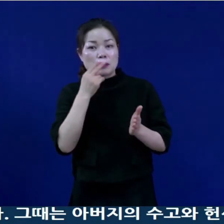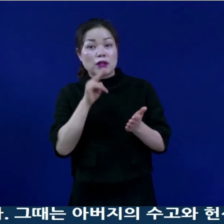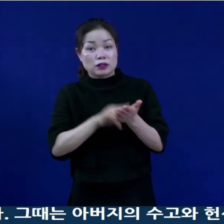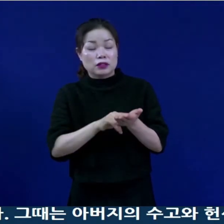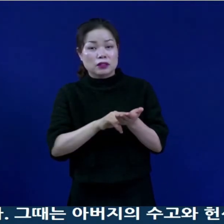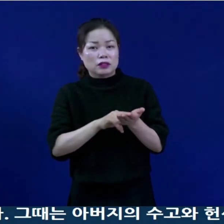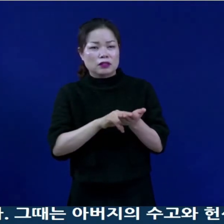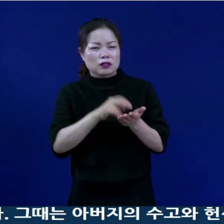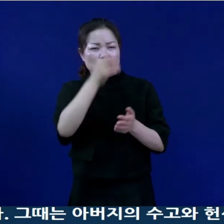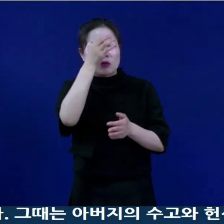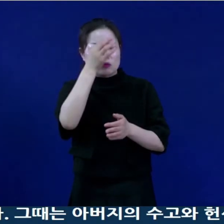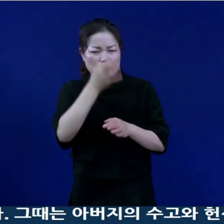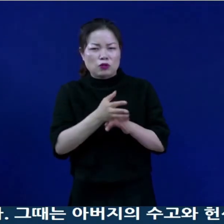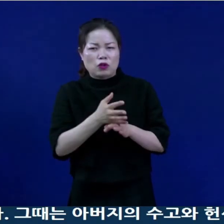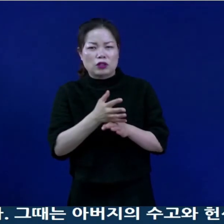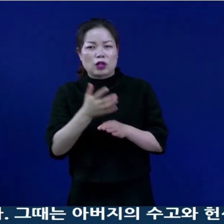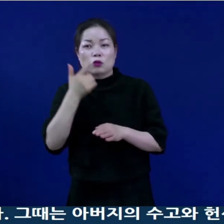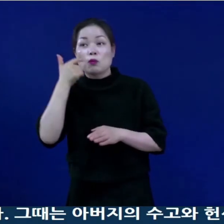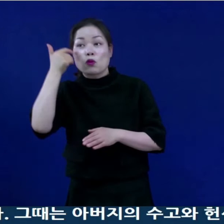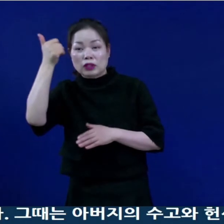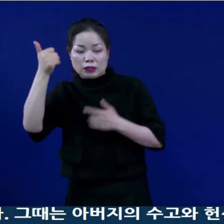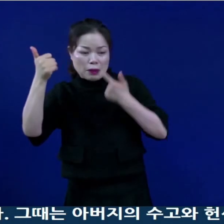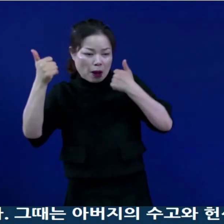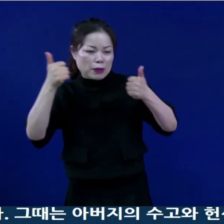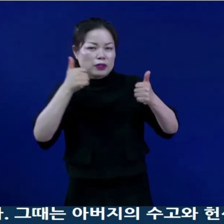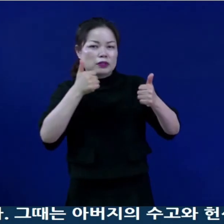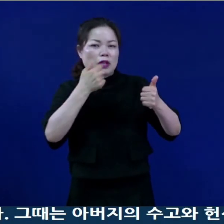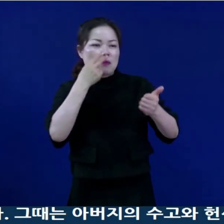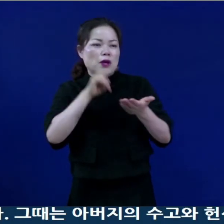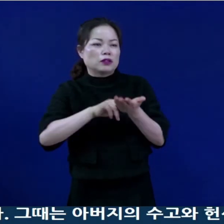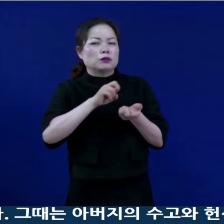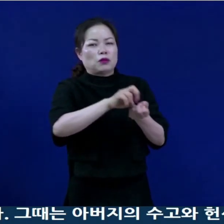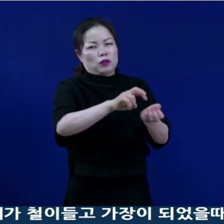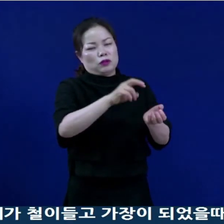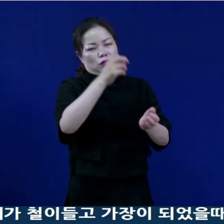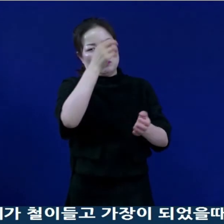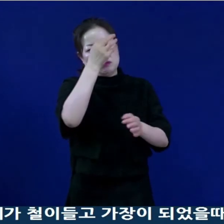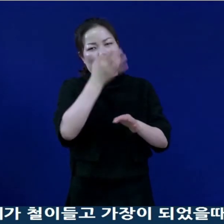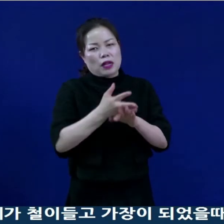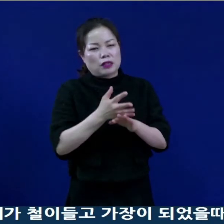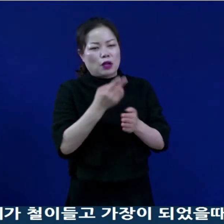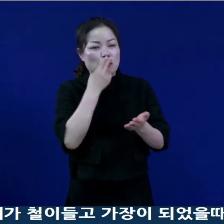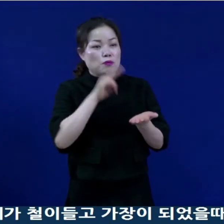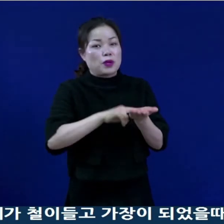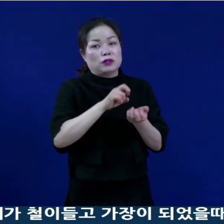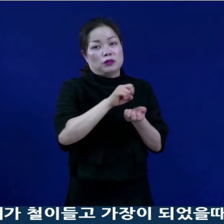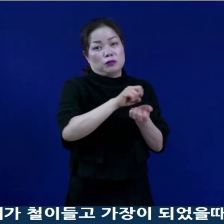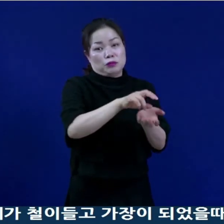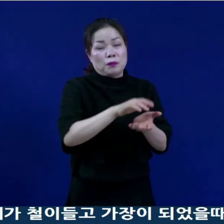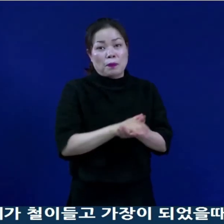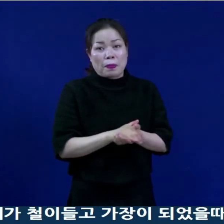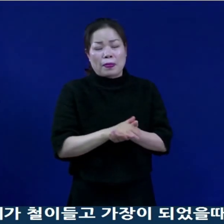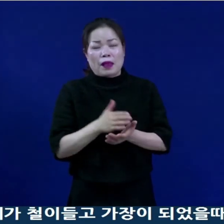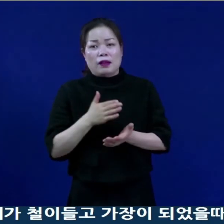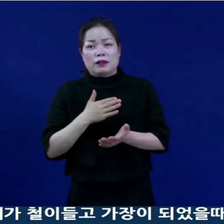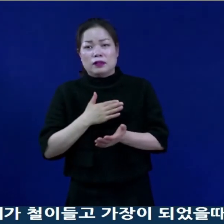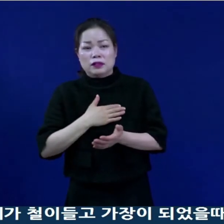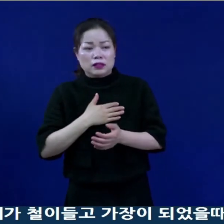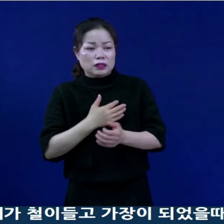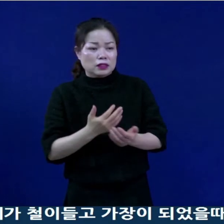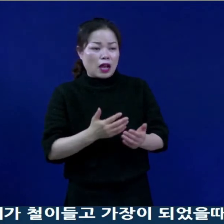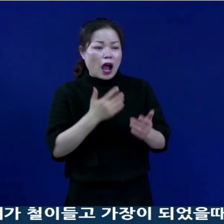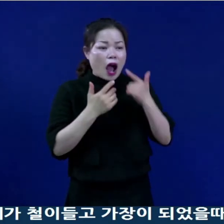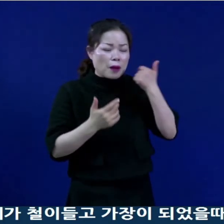읽어드렸어요. 너무 죄송했다고. 과거에 그것이 부끄러움이었지만 사실은 그 헌신과 수고가 나를 향해